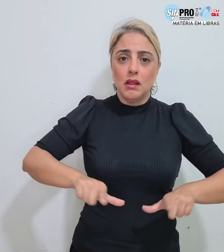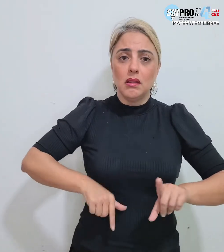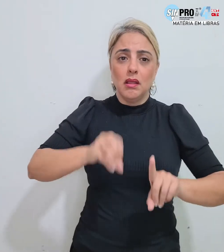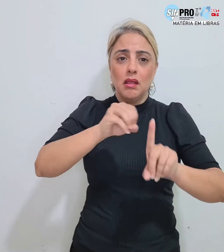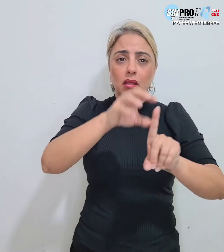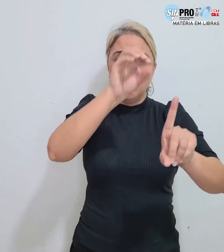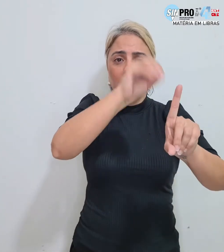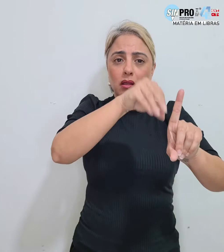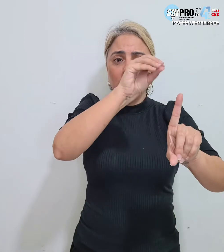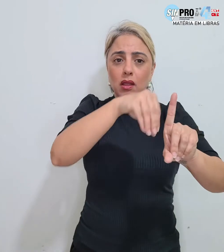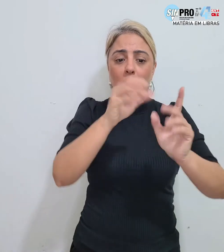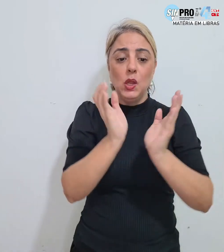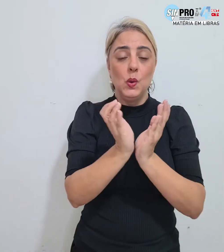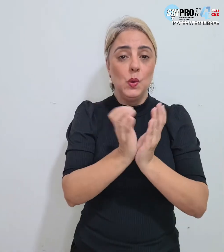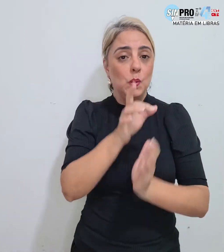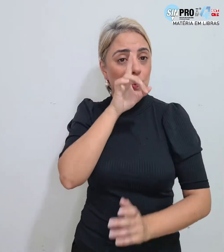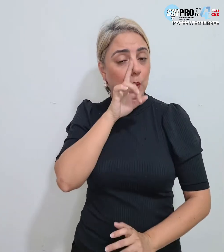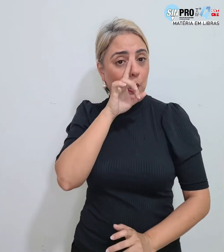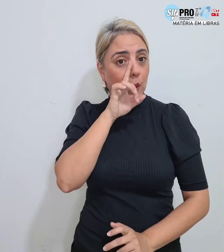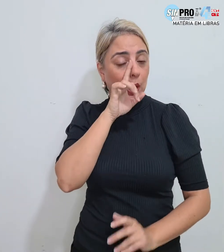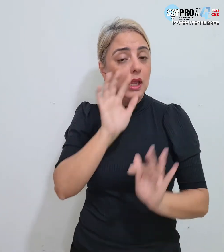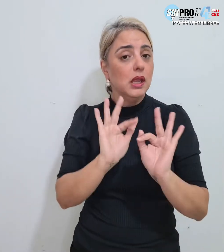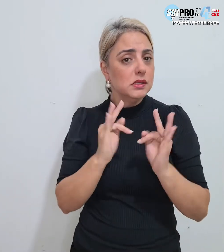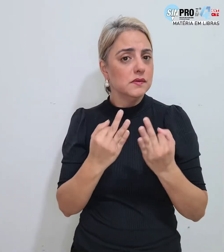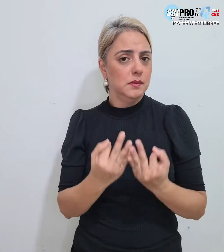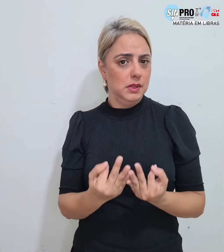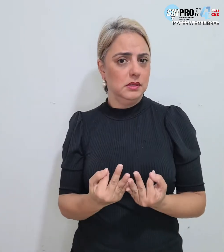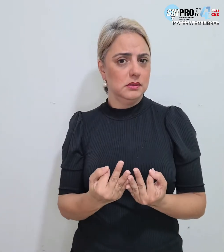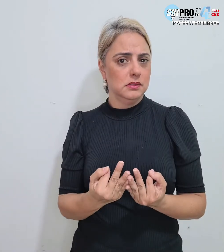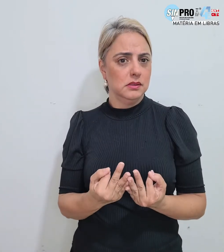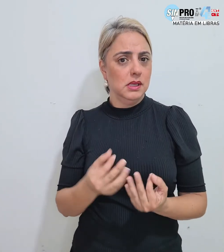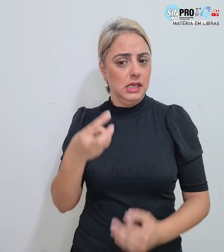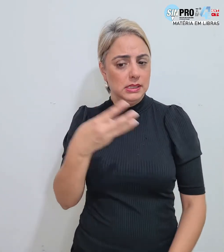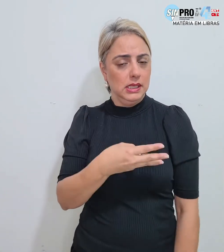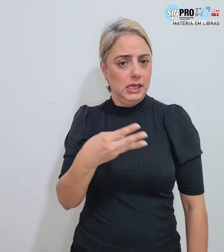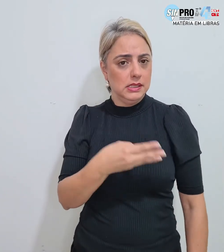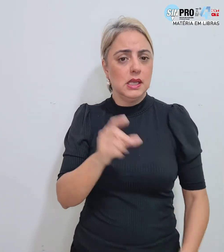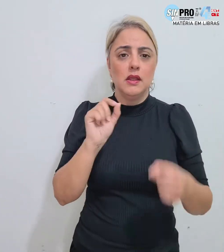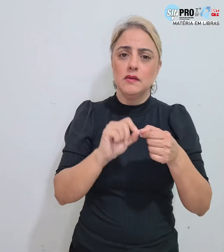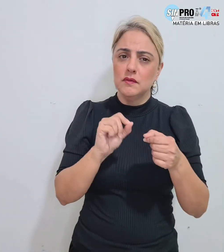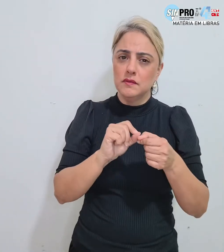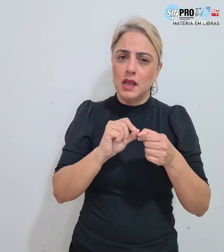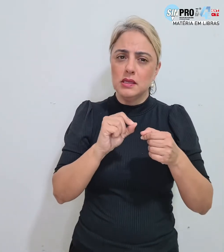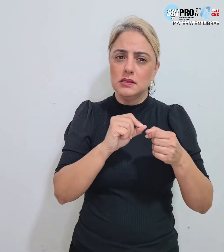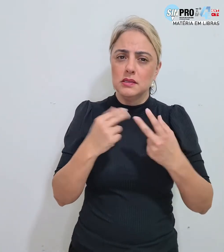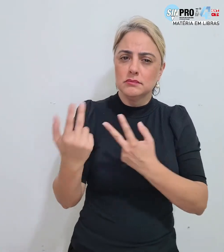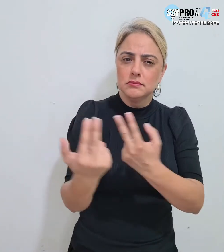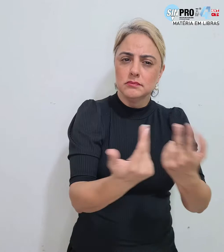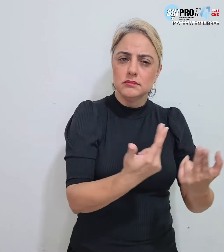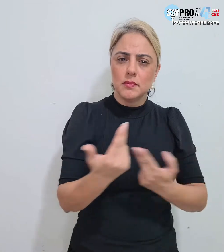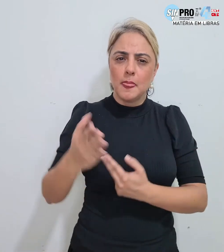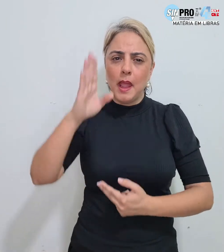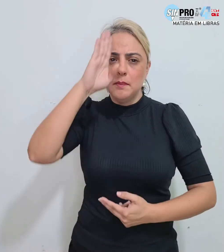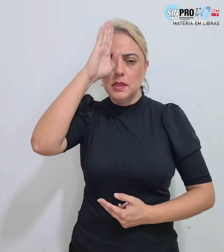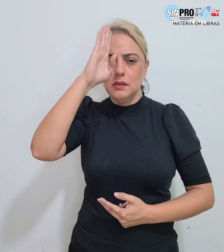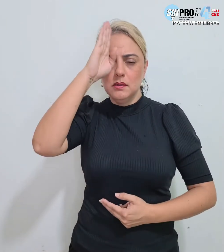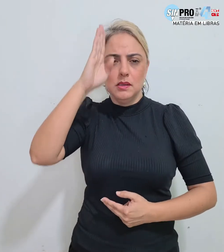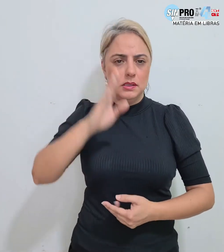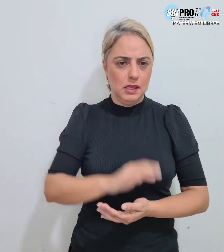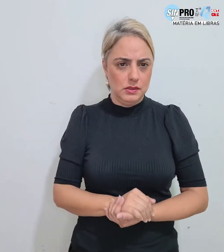funcionários vulneráveis e do grupo de risco e suas famílias. 3. Fazer da igualdade a prioridade